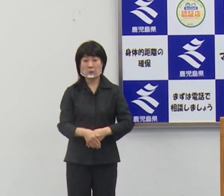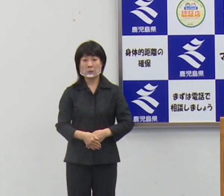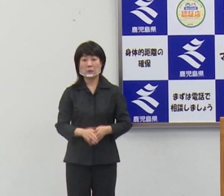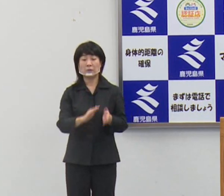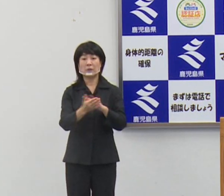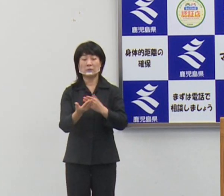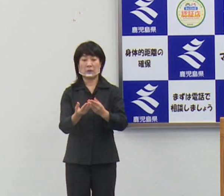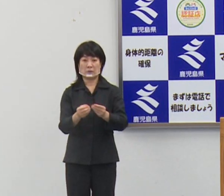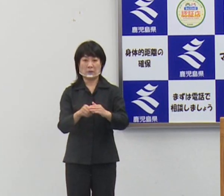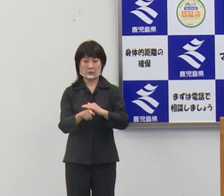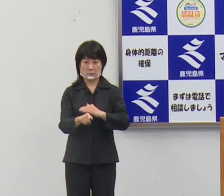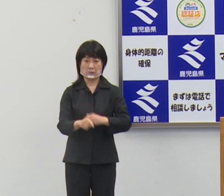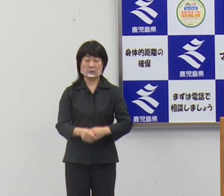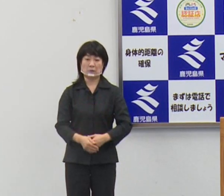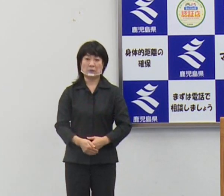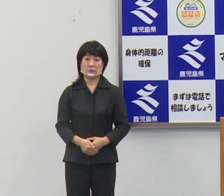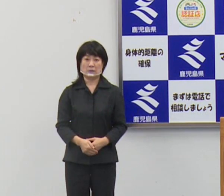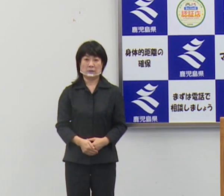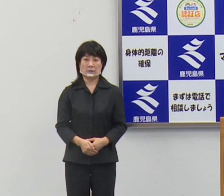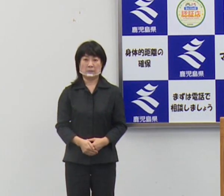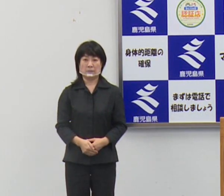亡くなられたという方ですね。